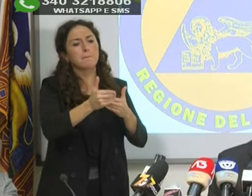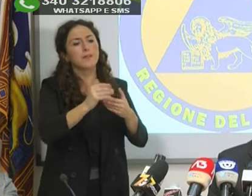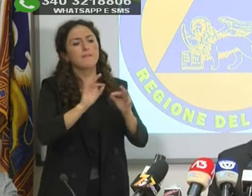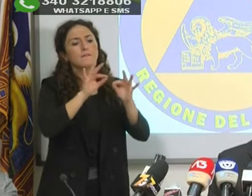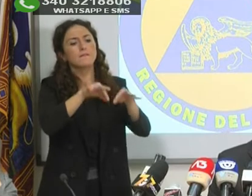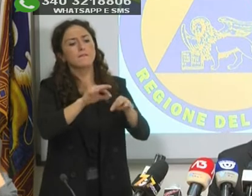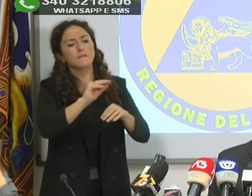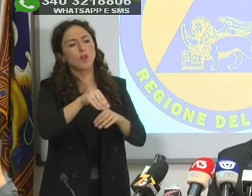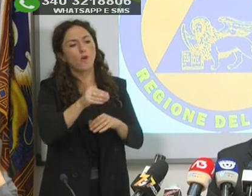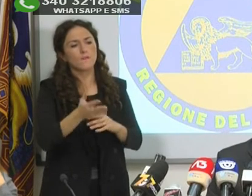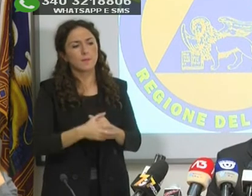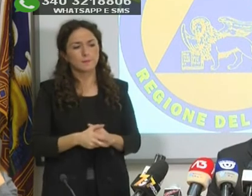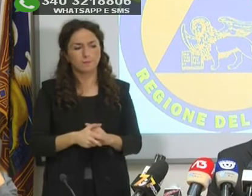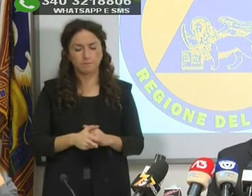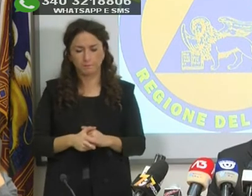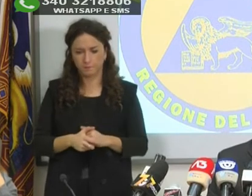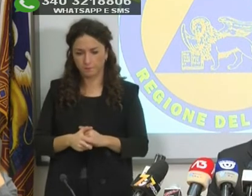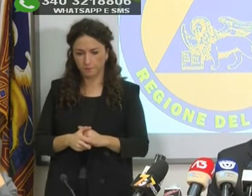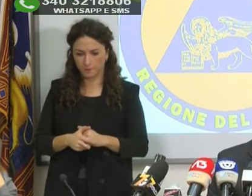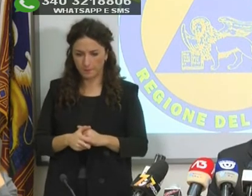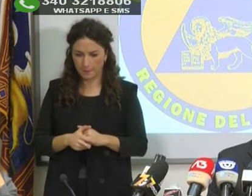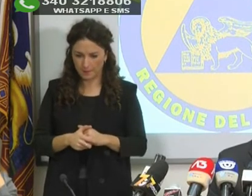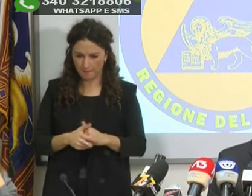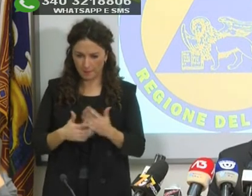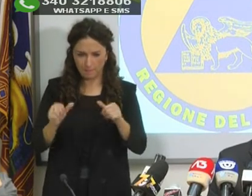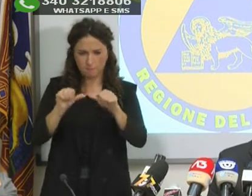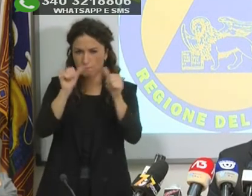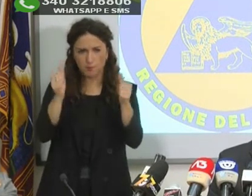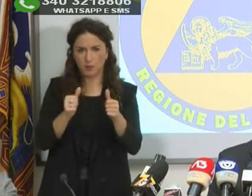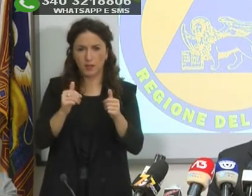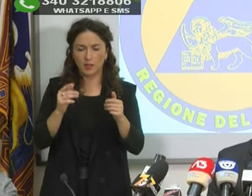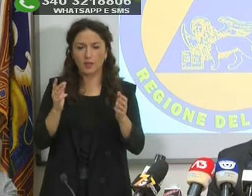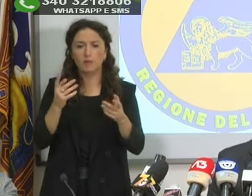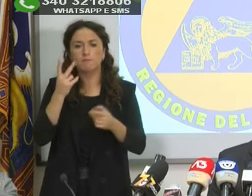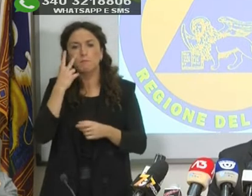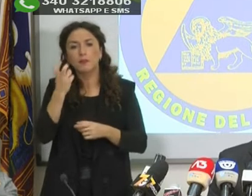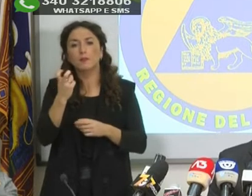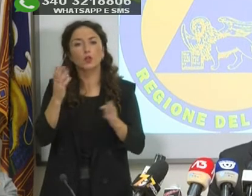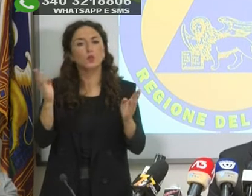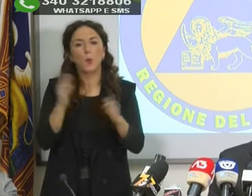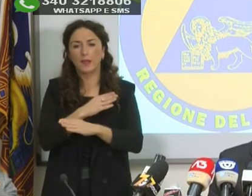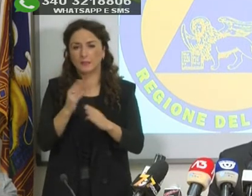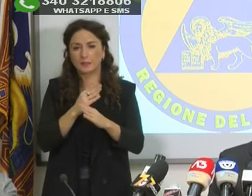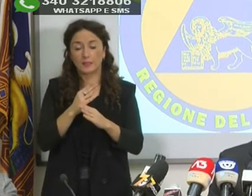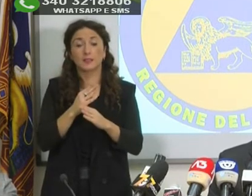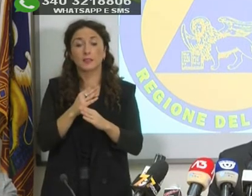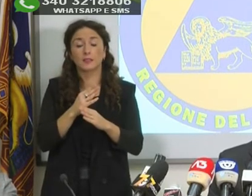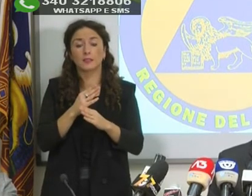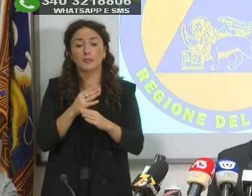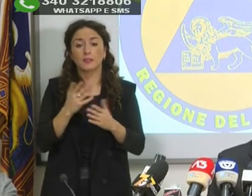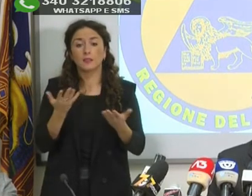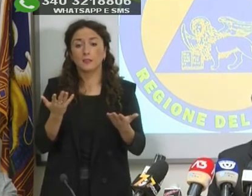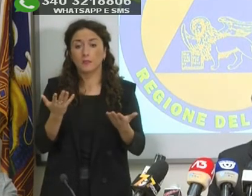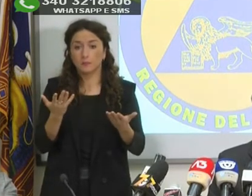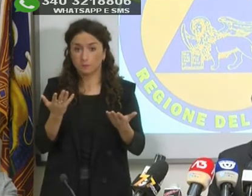arrivare? Ma come tutti i modelli previsionali, più andiamo in là con